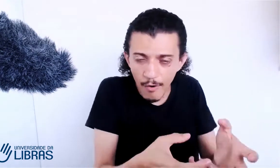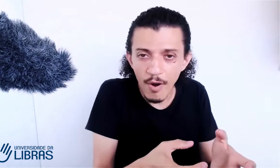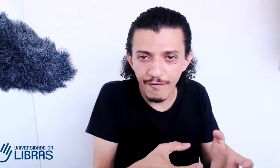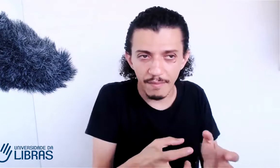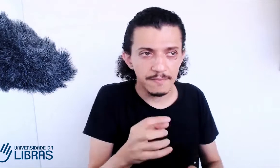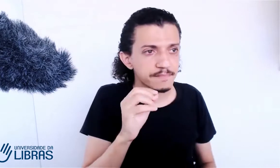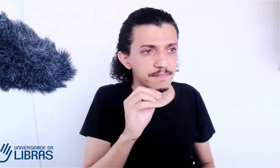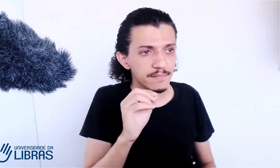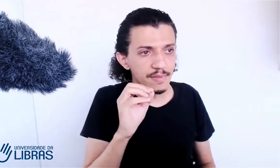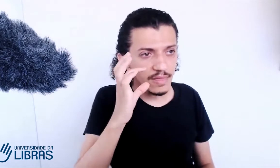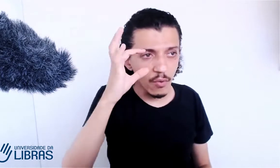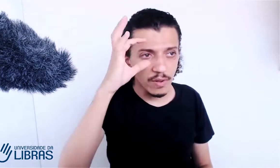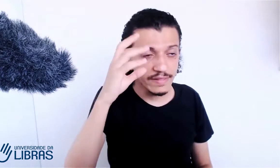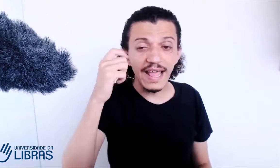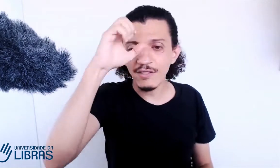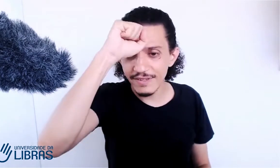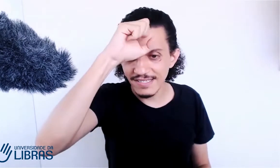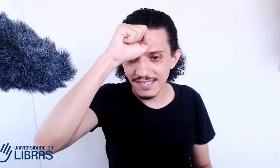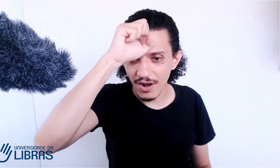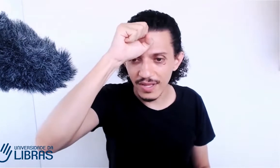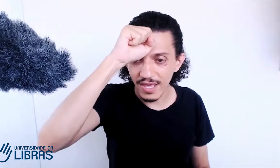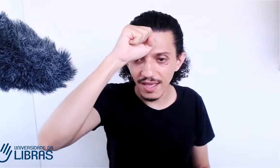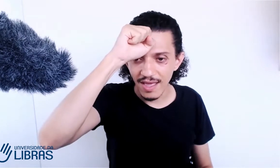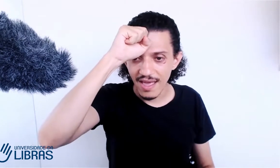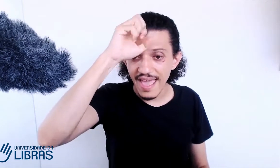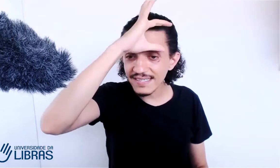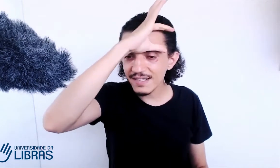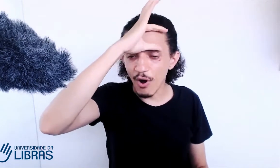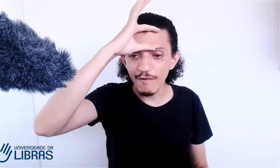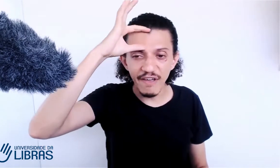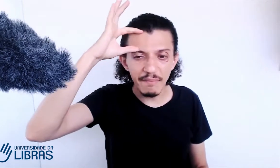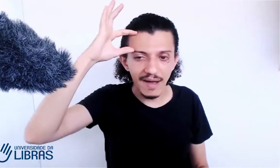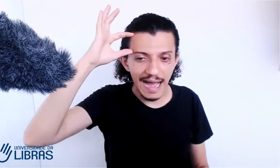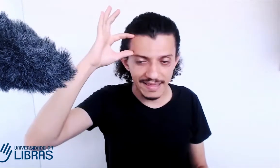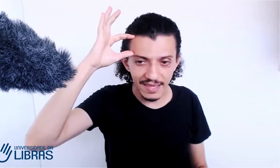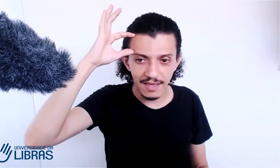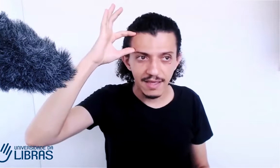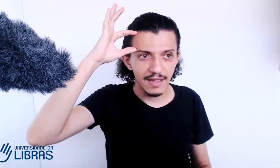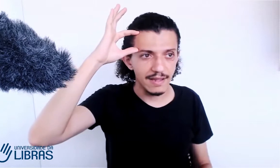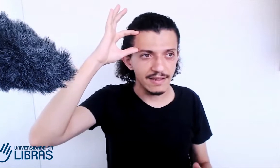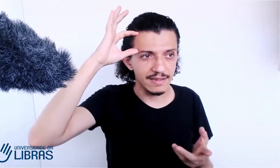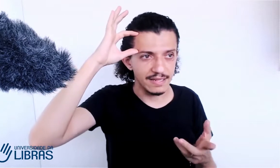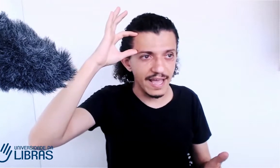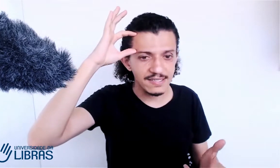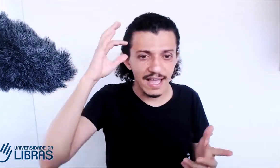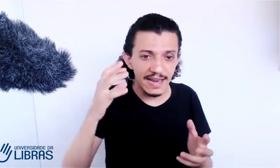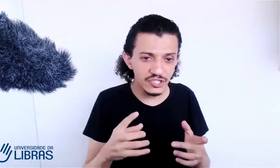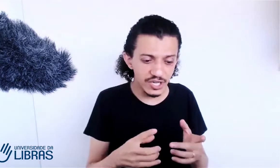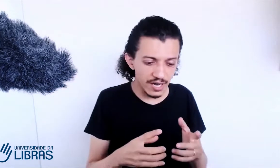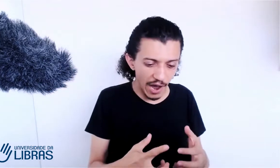um morfema. Então, dentro desse sinal aqui, esse morfema aqui, da testa, ele indica